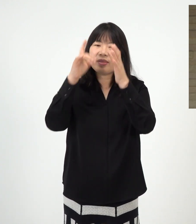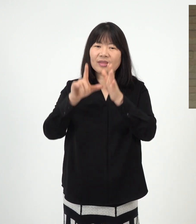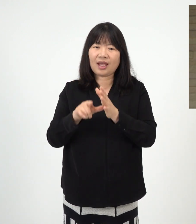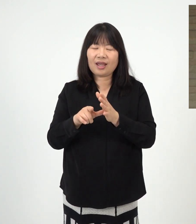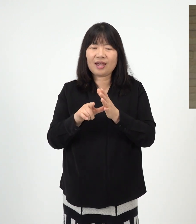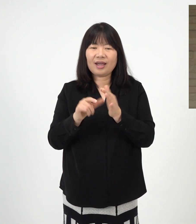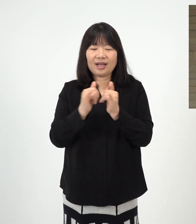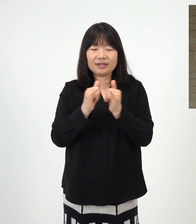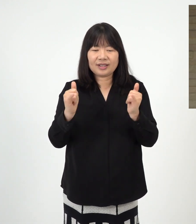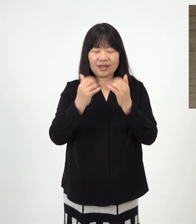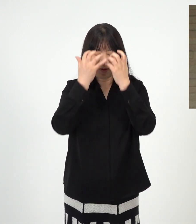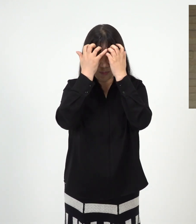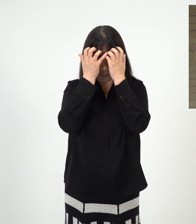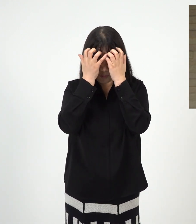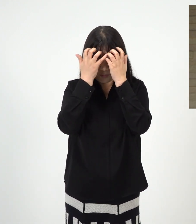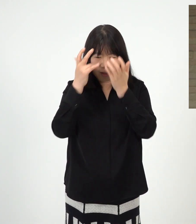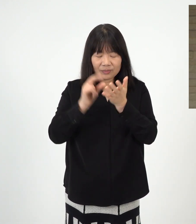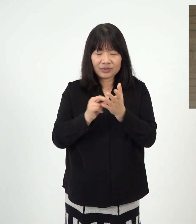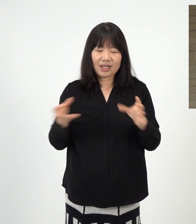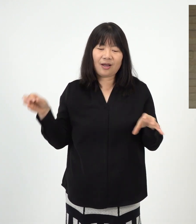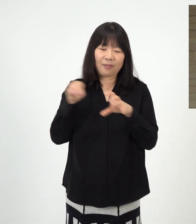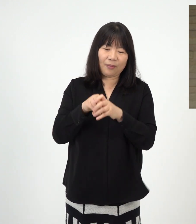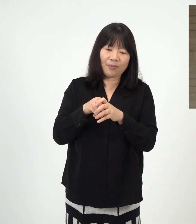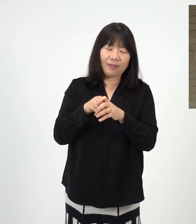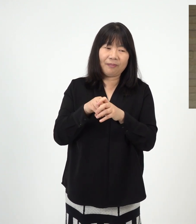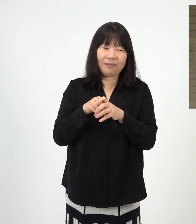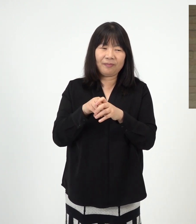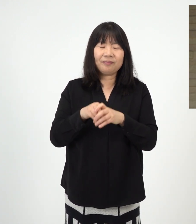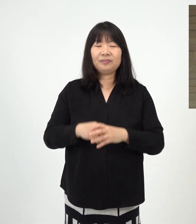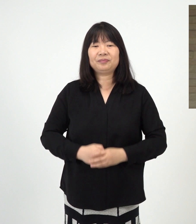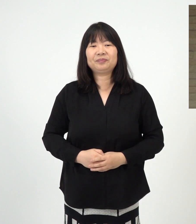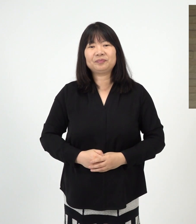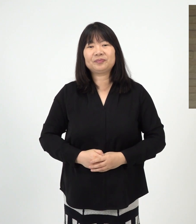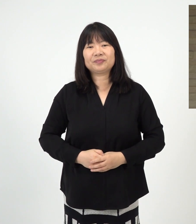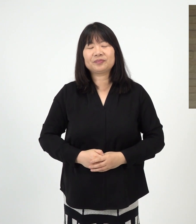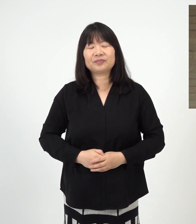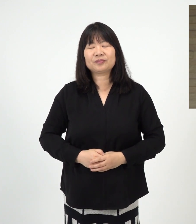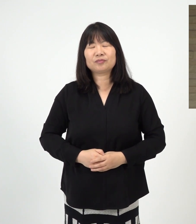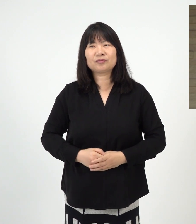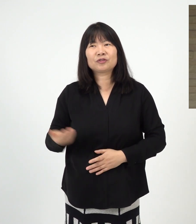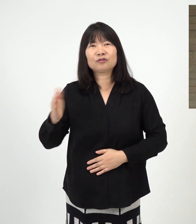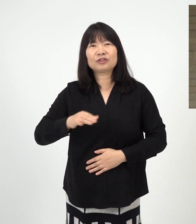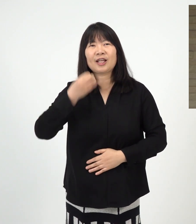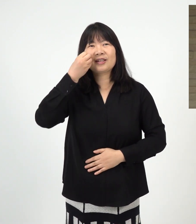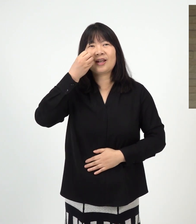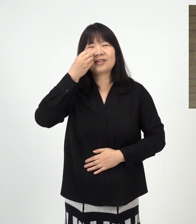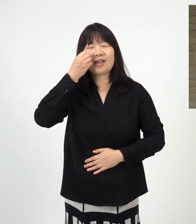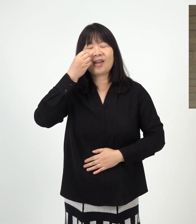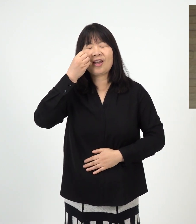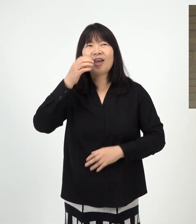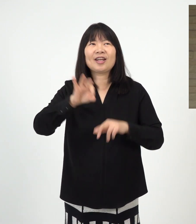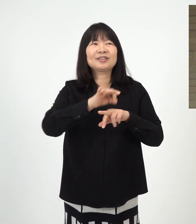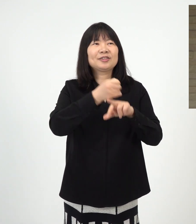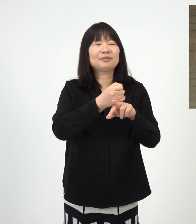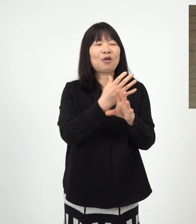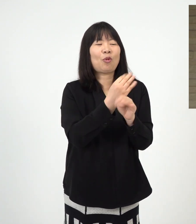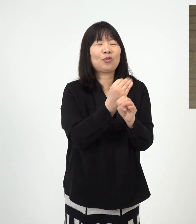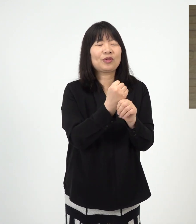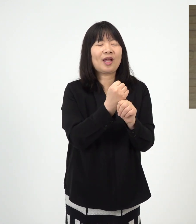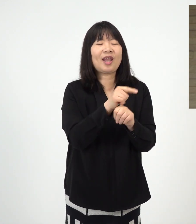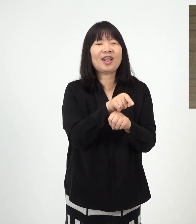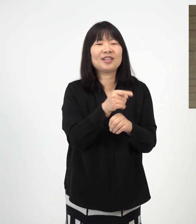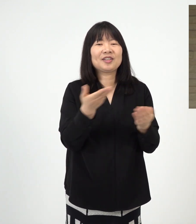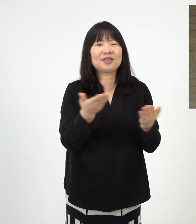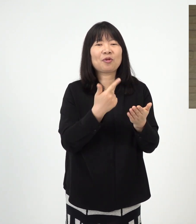고통의 문제가 여기 다 집약되어 있어요. 그런데 여러분 이상하잖아요. 아니 언제 임금이 이 지경을